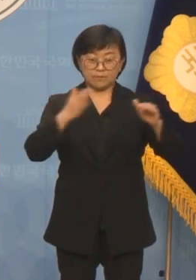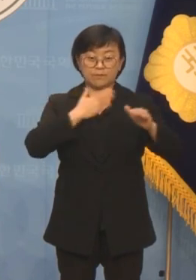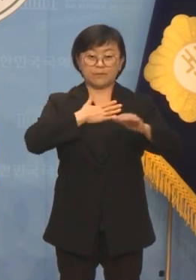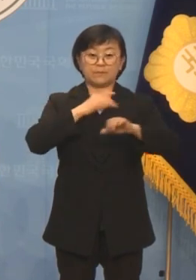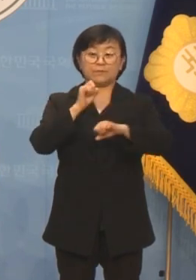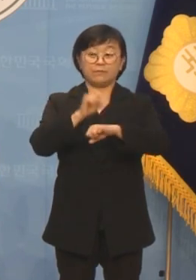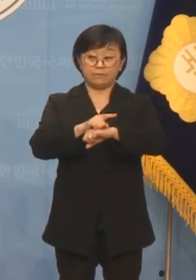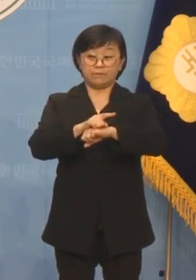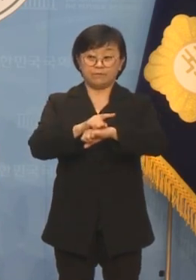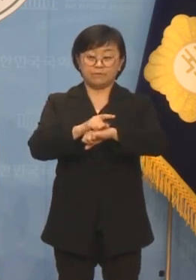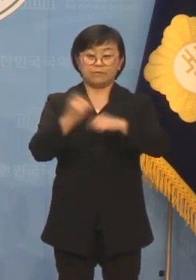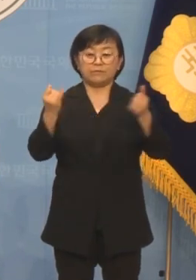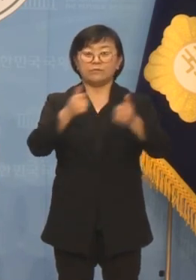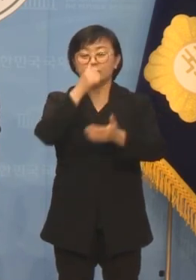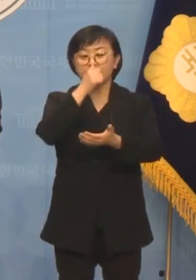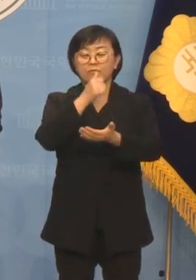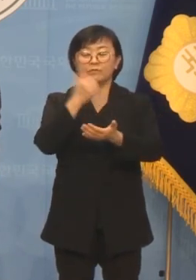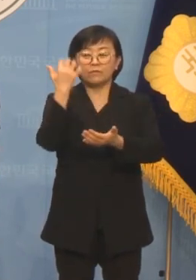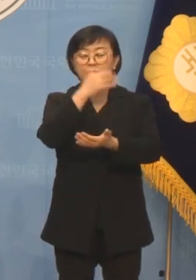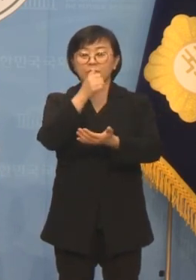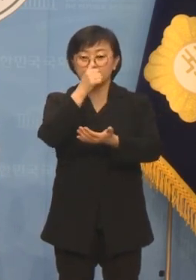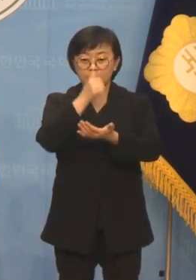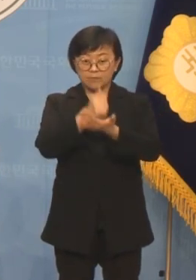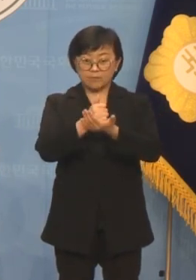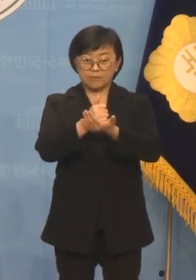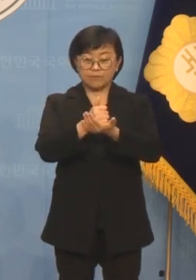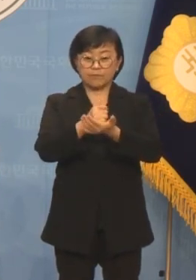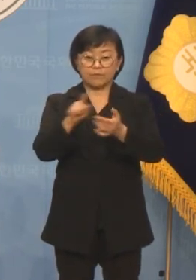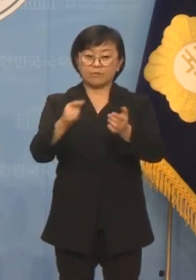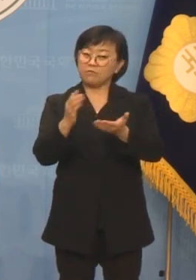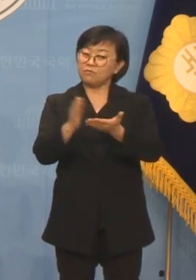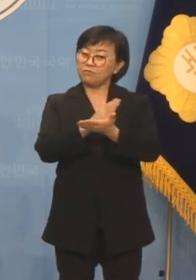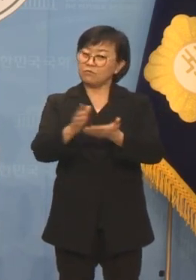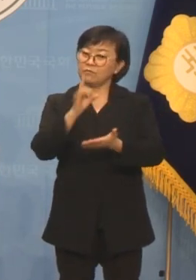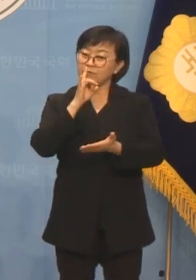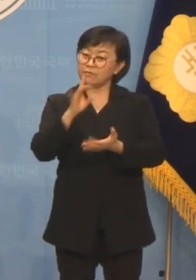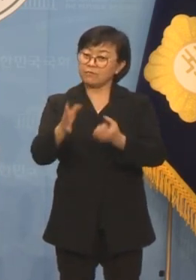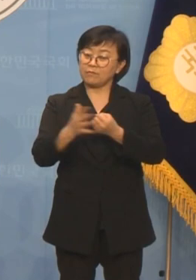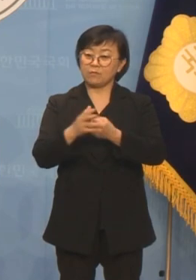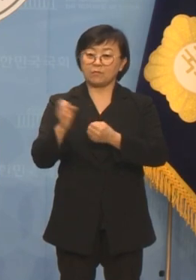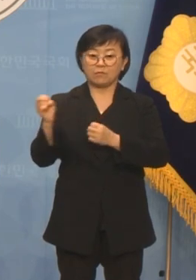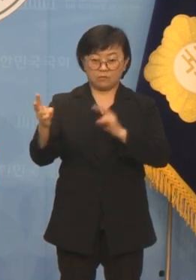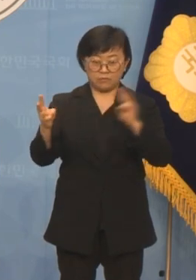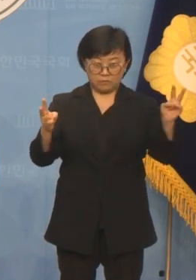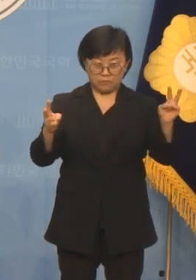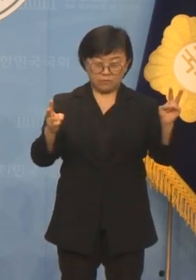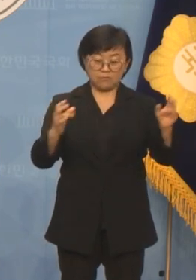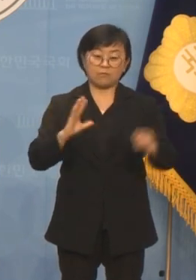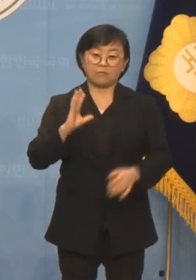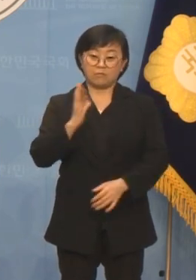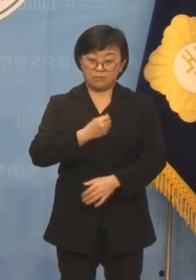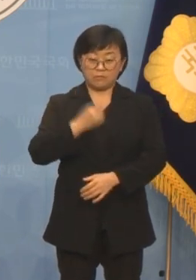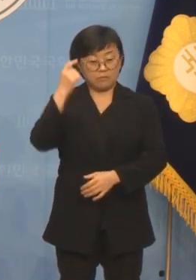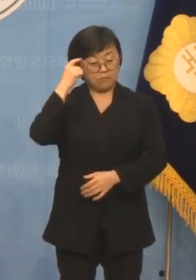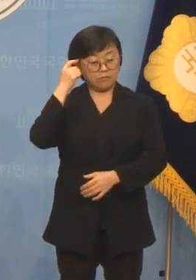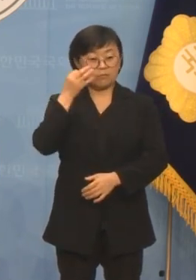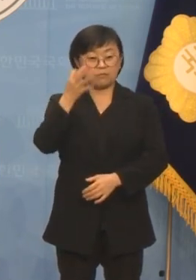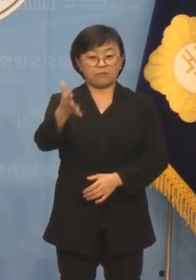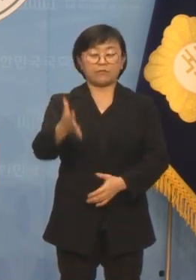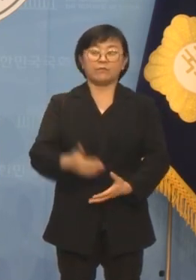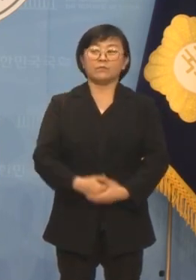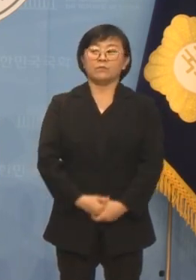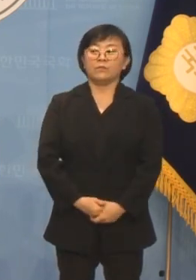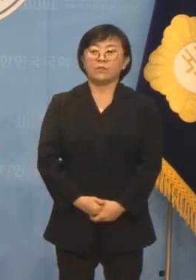감수성과 성범죄 전력도 걸러지지 않는다는 것이 두 당의 젠더 인식을 그대로 보여주고